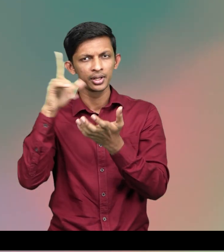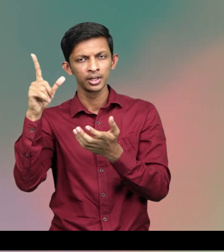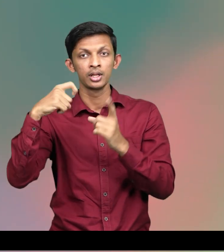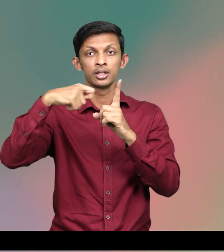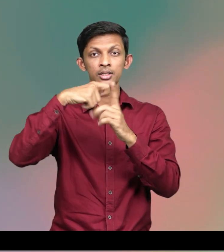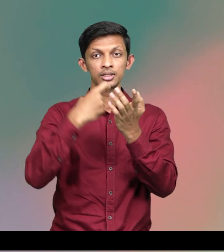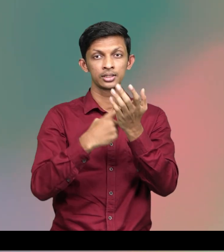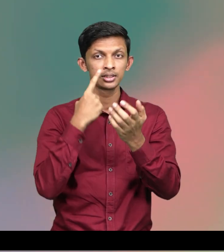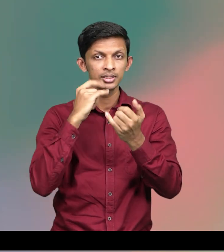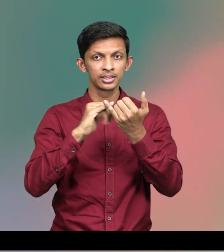కృష్ణ, కావేరి.